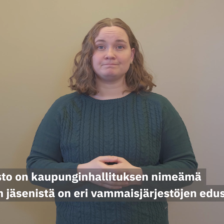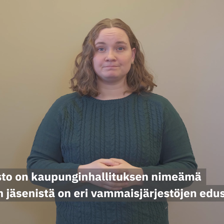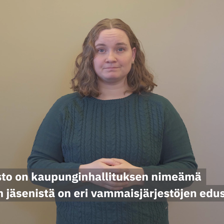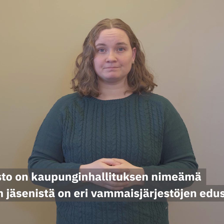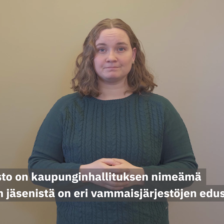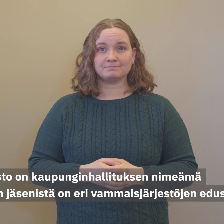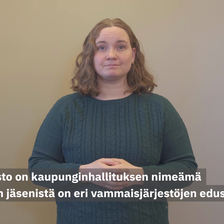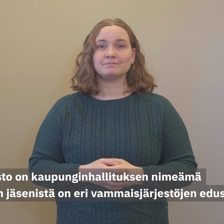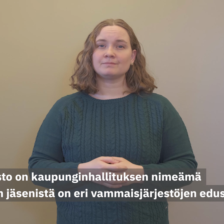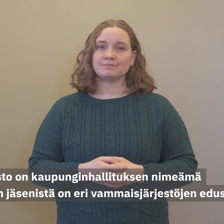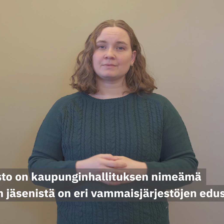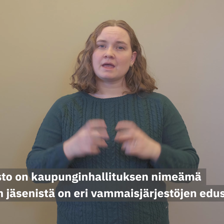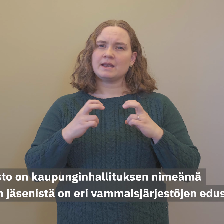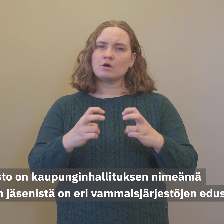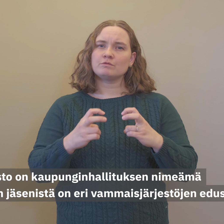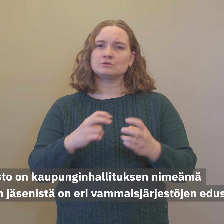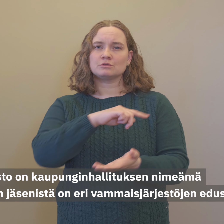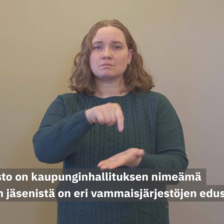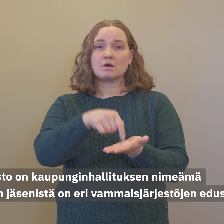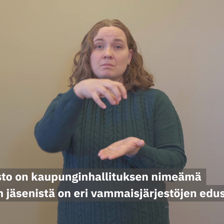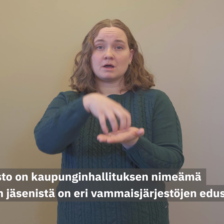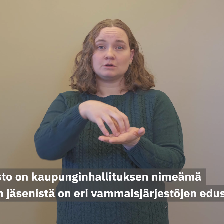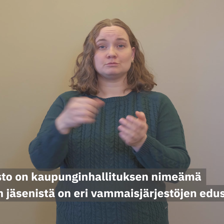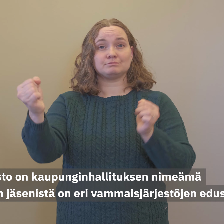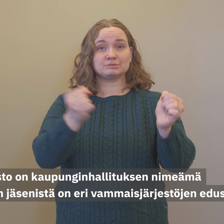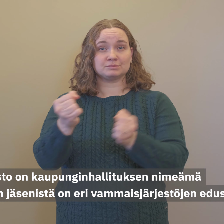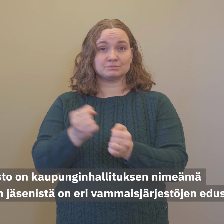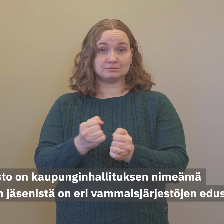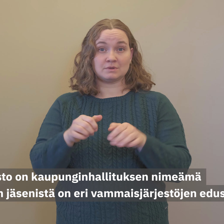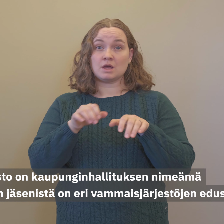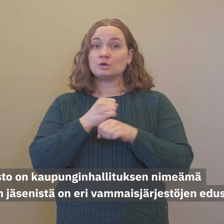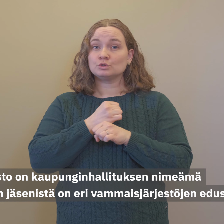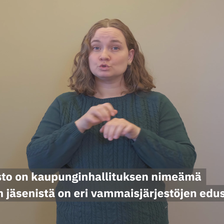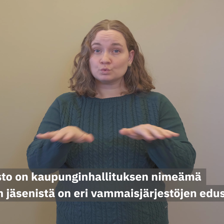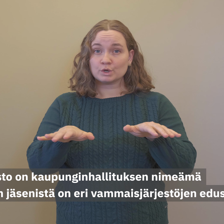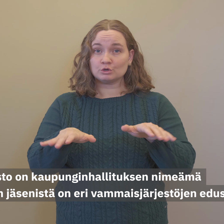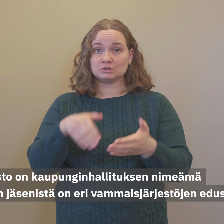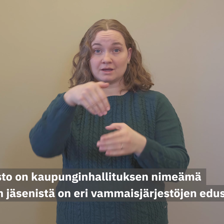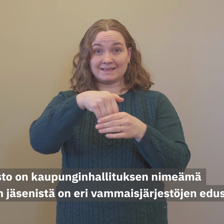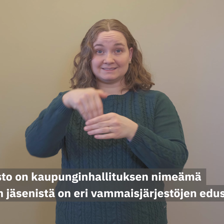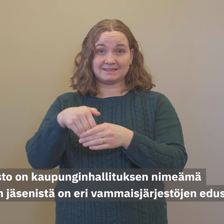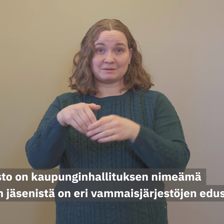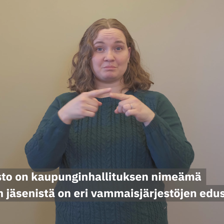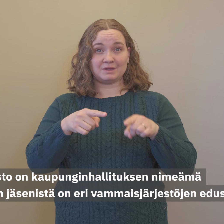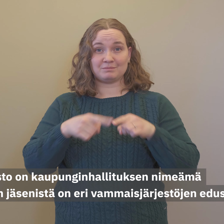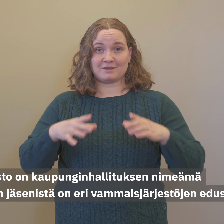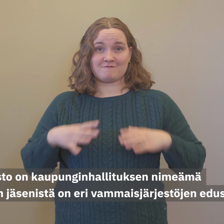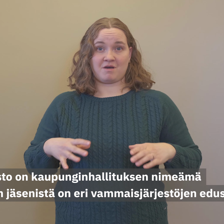Vammaisneuvosto on kaupunginhallituksen nimeämä ja suurin osa sen jäsenistä on eri vammaisjärjestöjen edustajia.